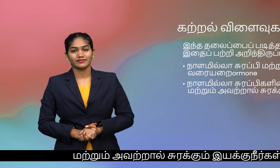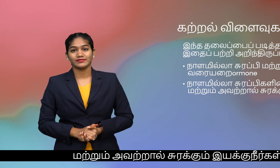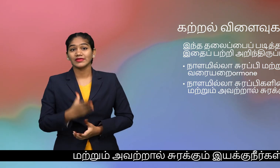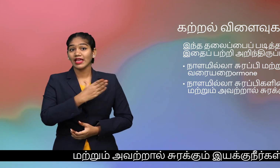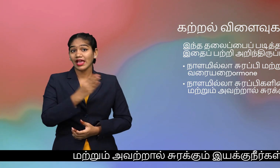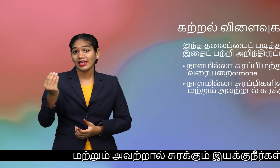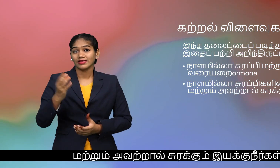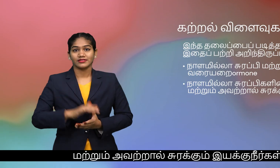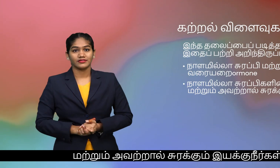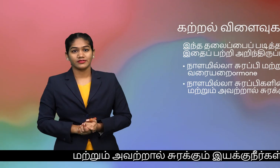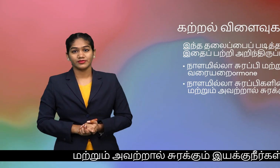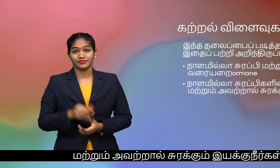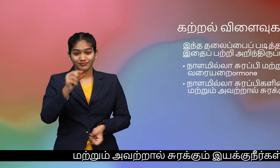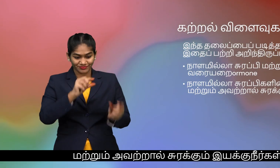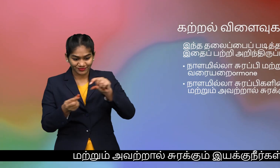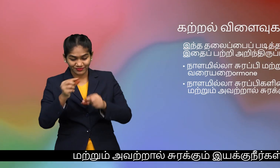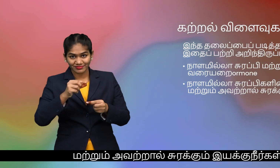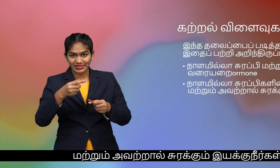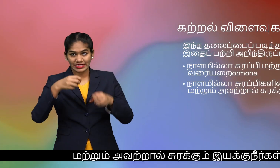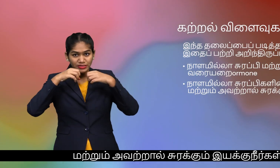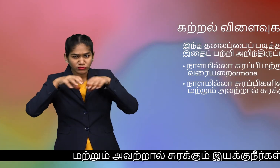மற்றும் அவற்றால் சுரக்கும் இயக்குநீர்கள்,